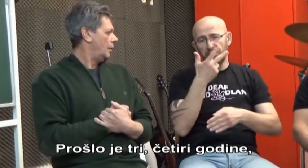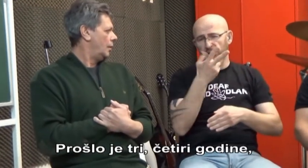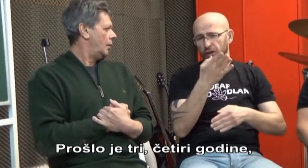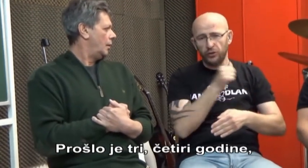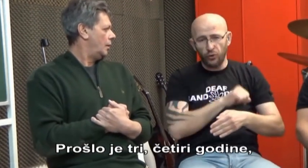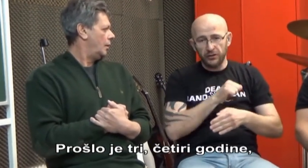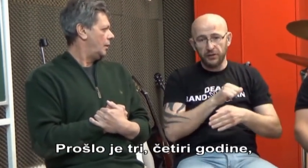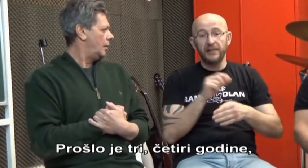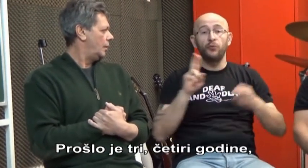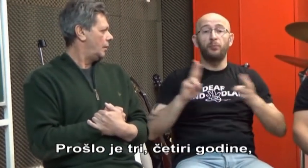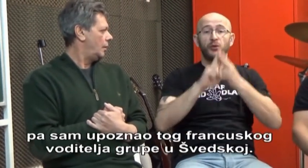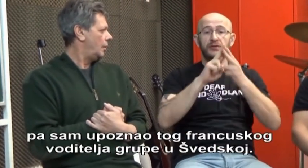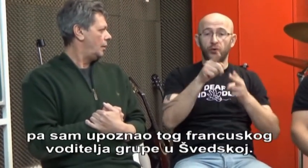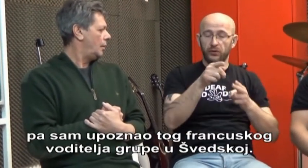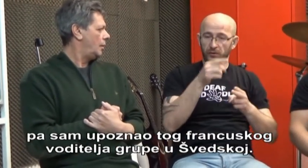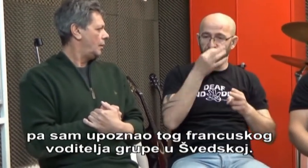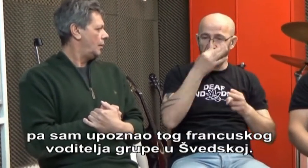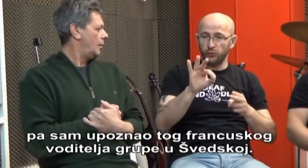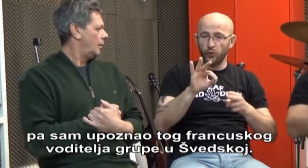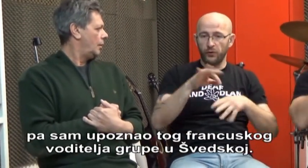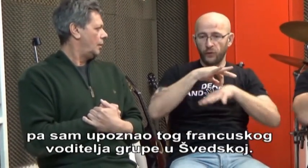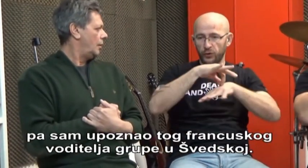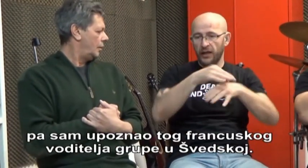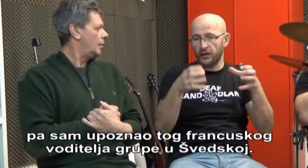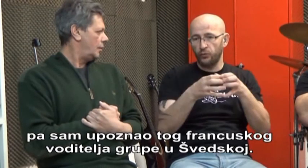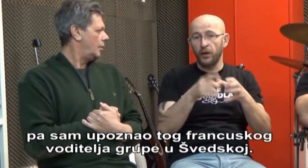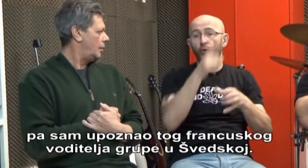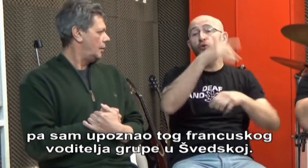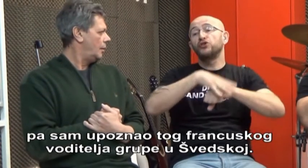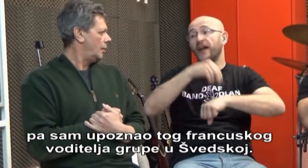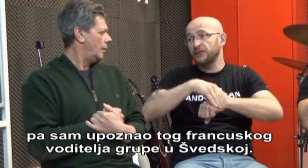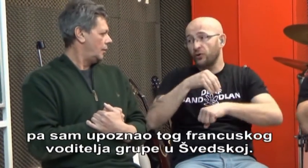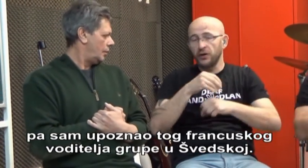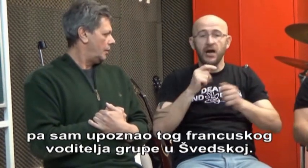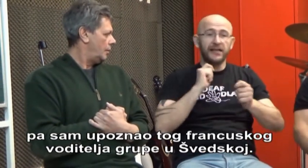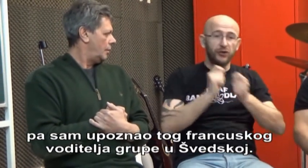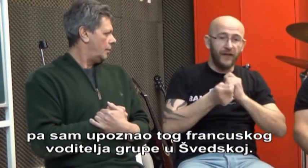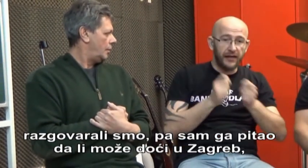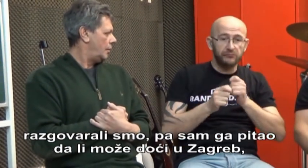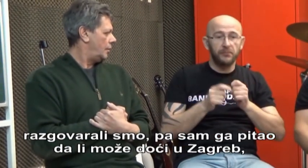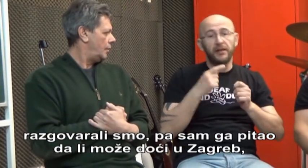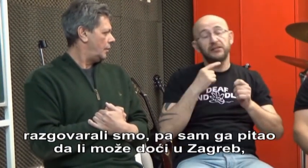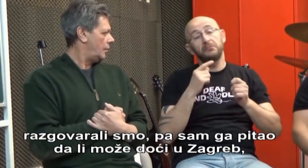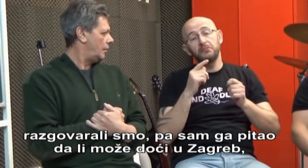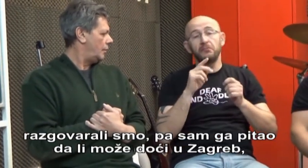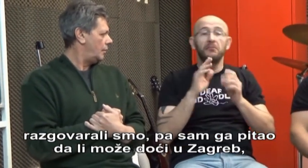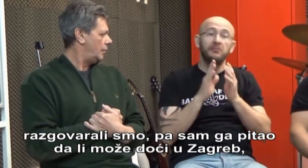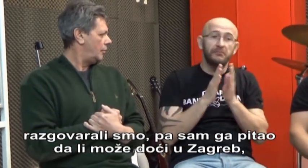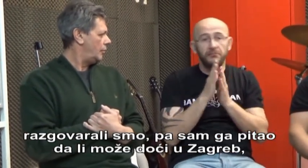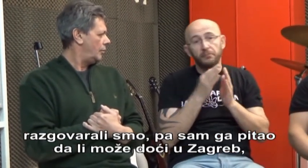3-4 godine, pa sam upoznao tog francuskog voditelja grupe u Švedsku. Razgovarao, pa sam pitao